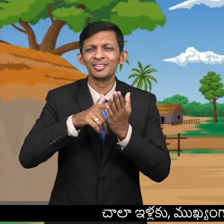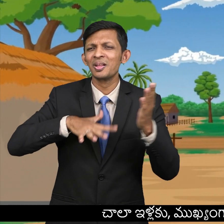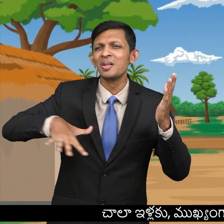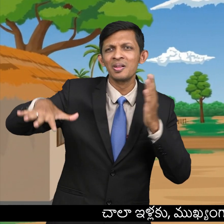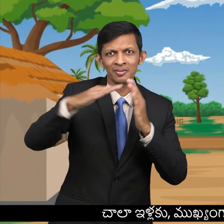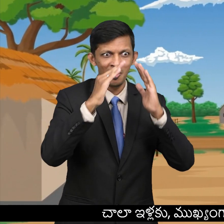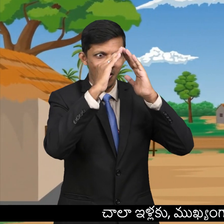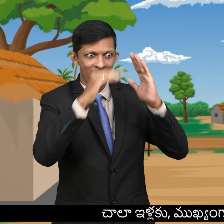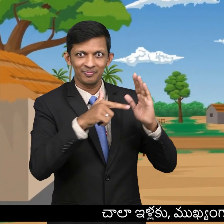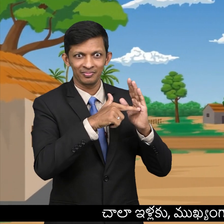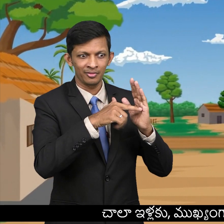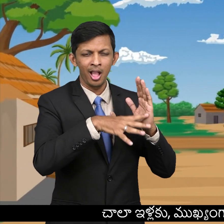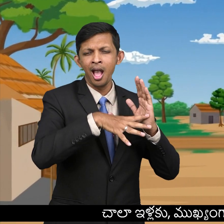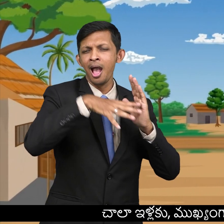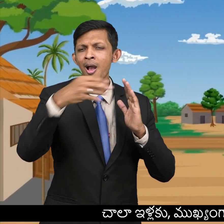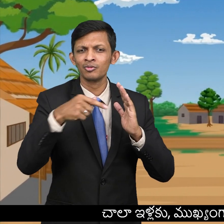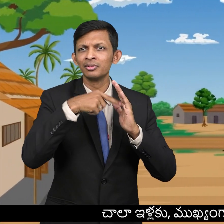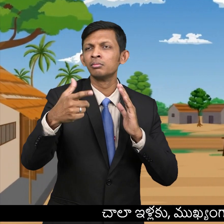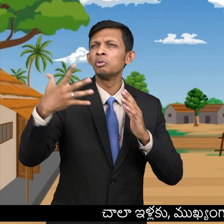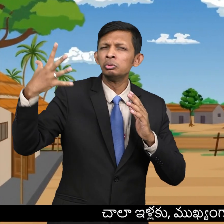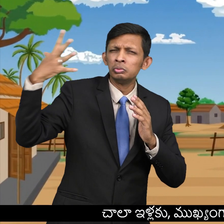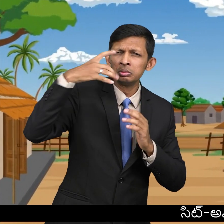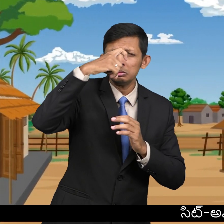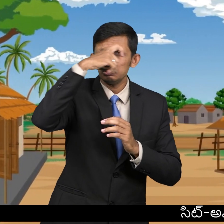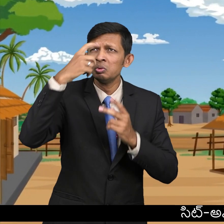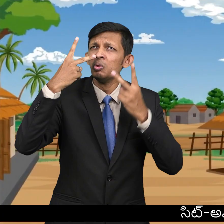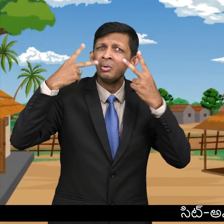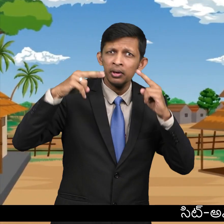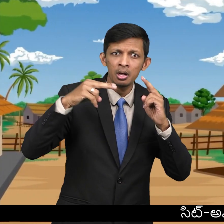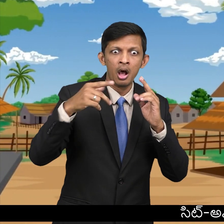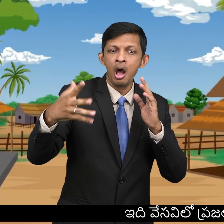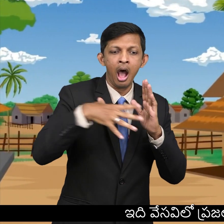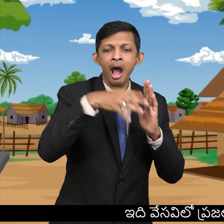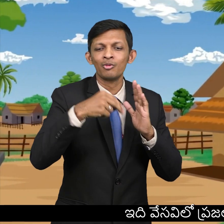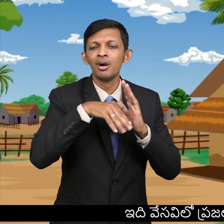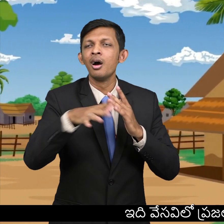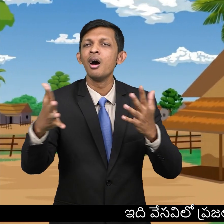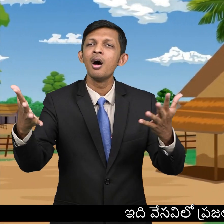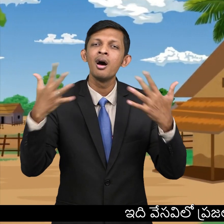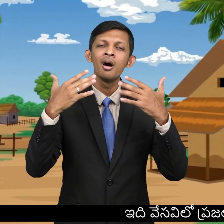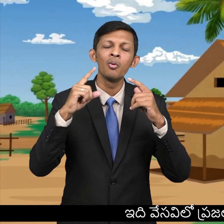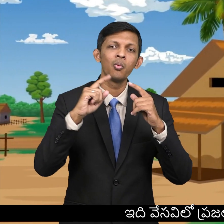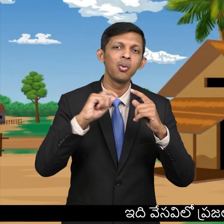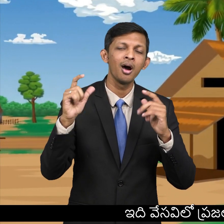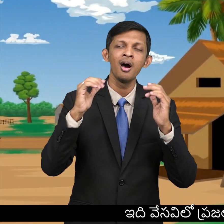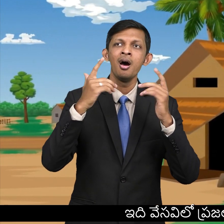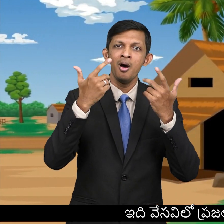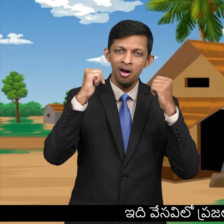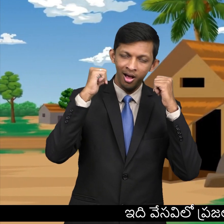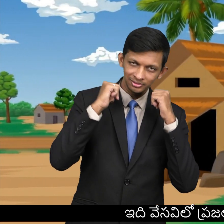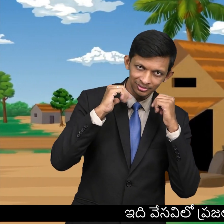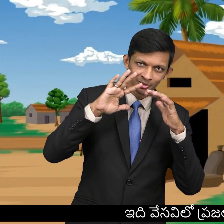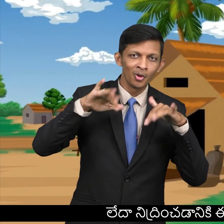చాలా ఇళ్లలో, ముఖ్యంగా గ్రామాలలో ముందు భాగంలో సిట్అవుట్ ఉంటుంది. ఇది వేసవిలో ప్రజలు